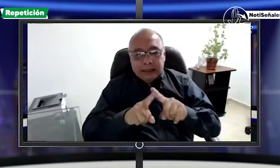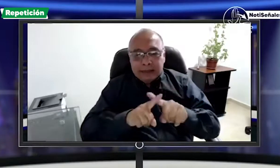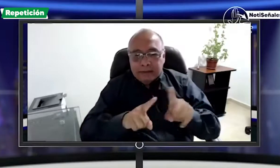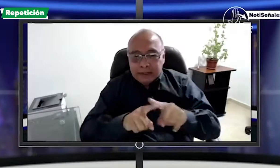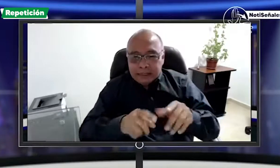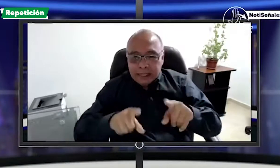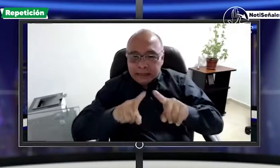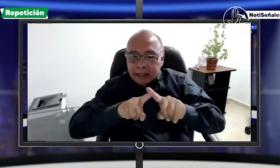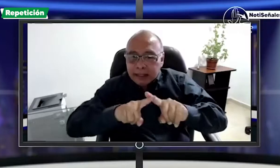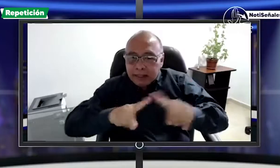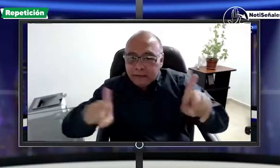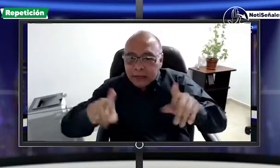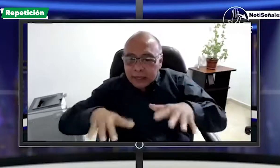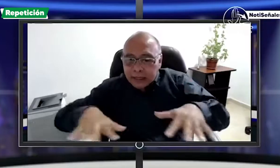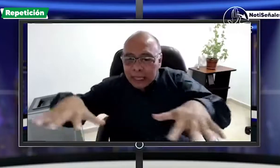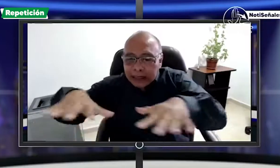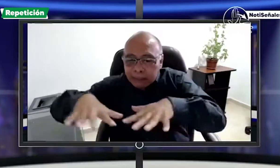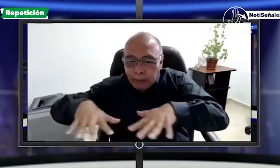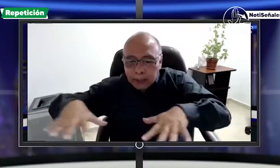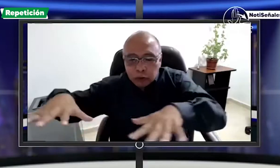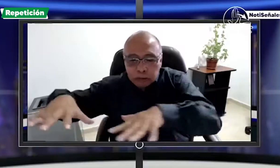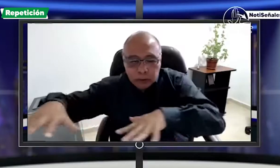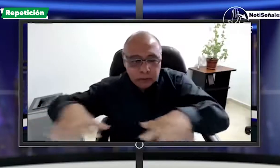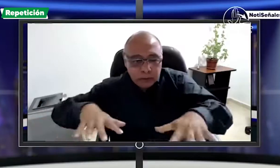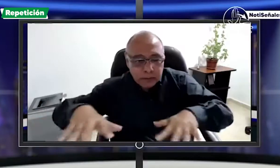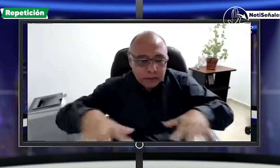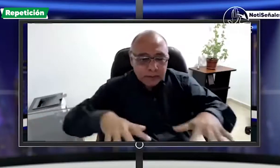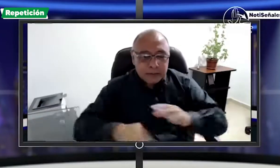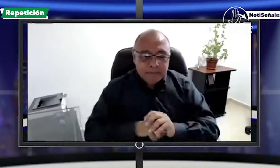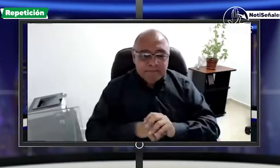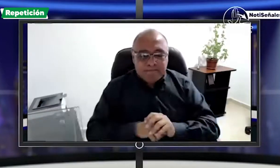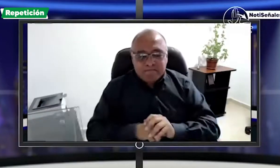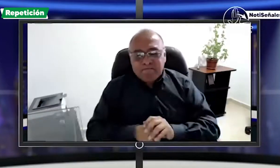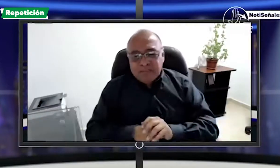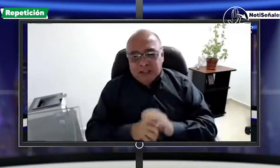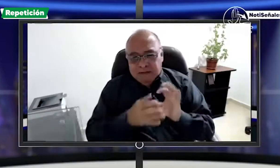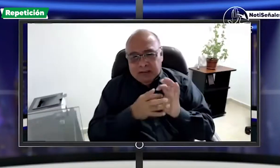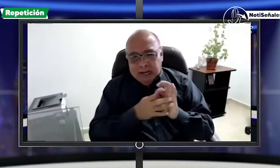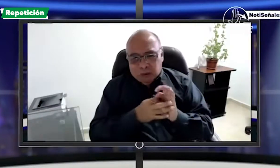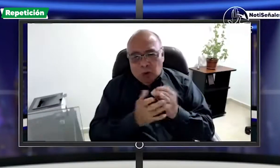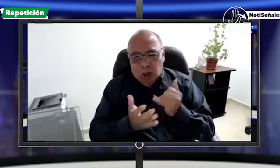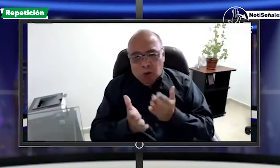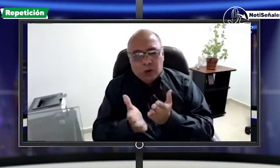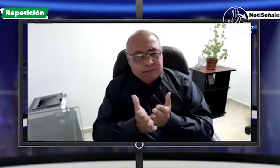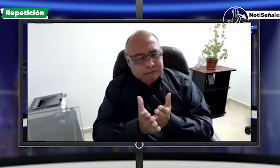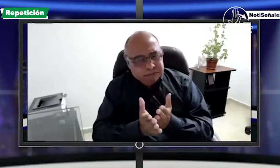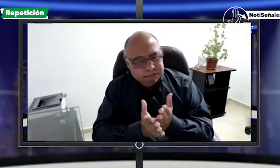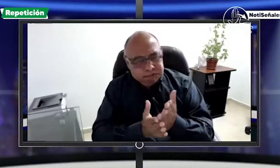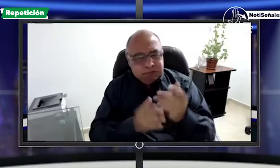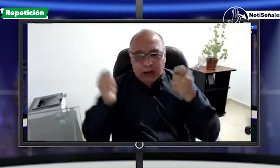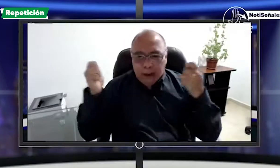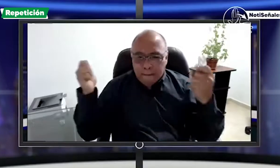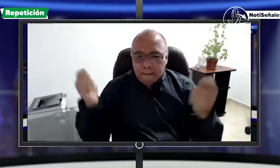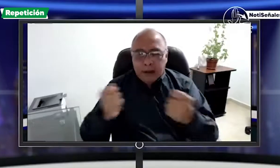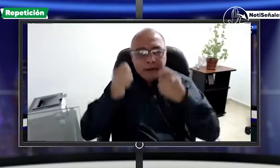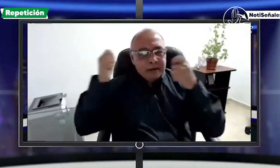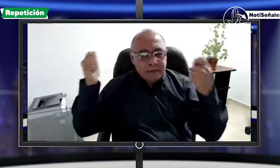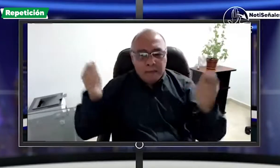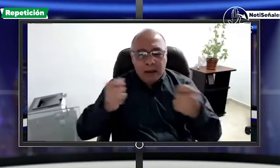situaciones Y dicen Si no lo hago Estaría perdiendo Mi trabajo Entonces Nos damos cuenta De que esto Sucede En diferentes